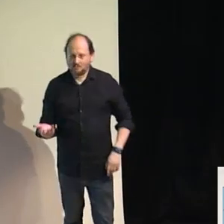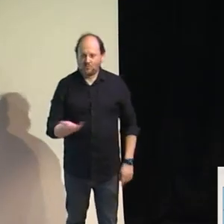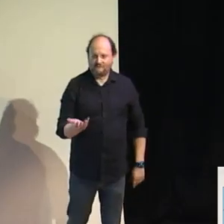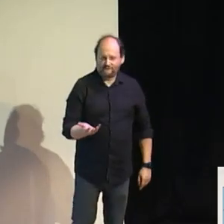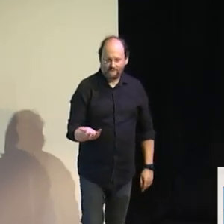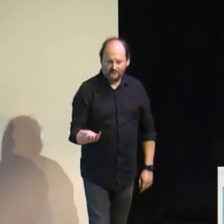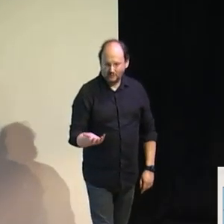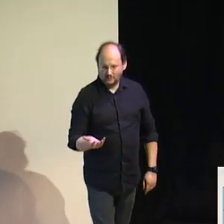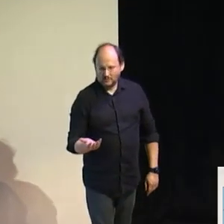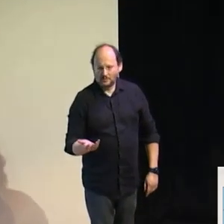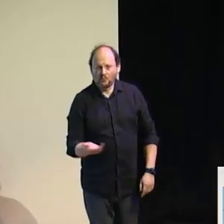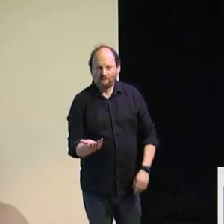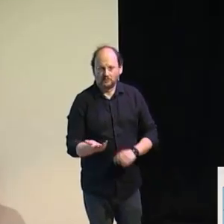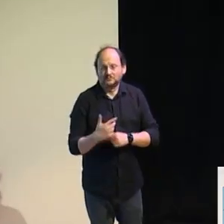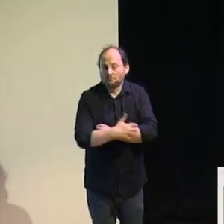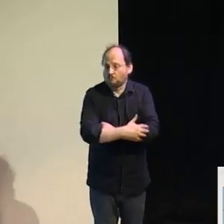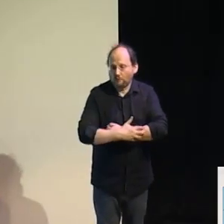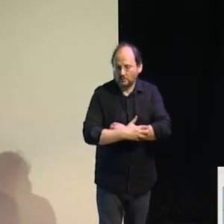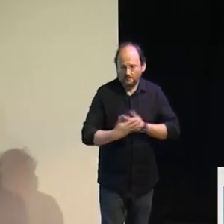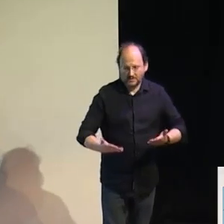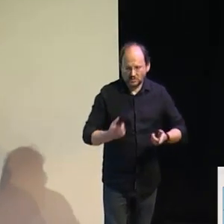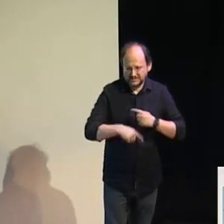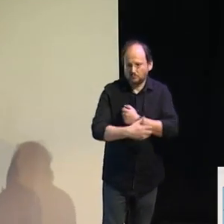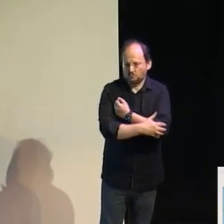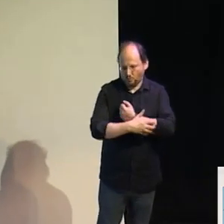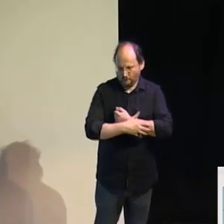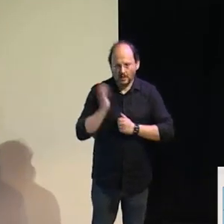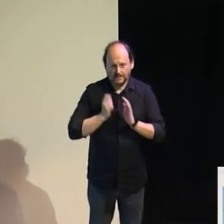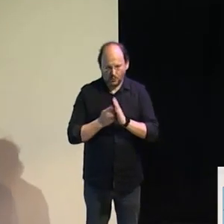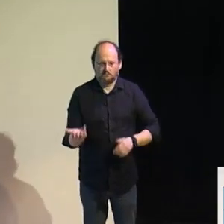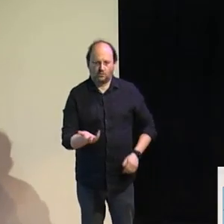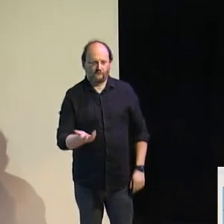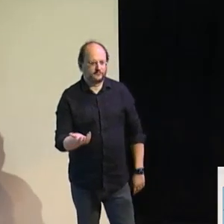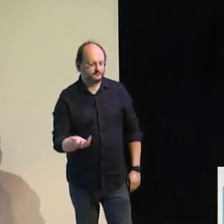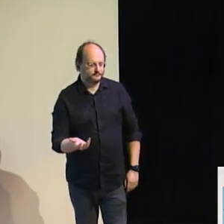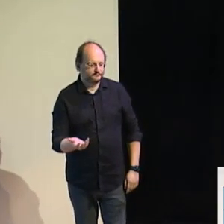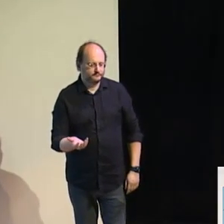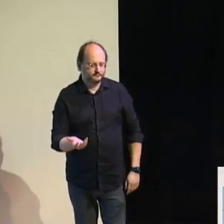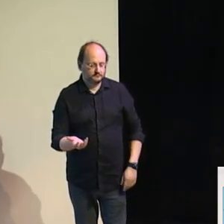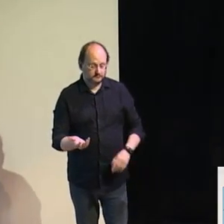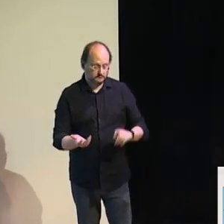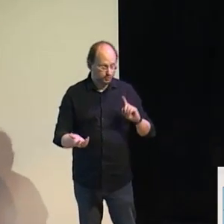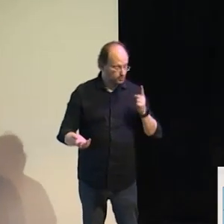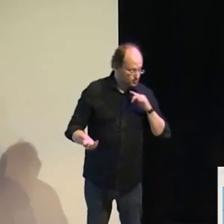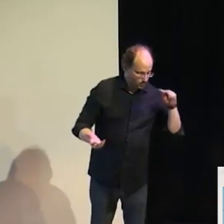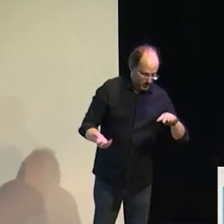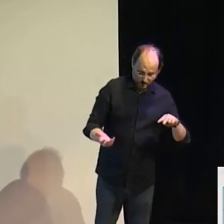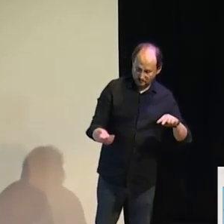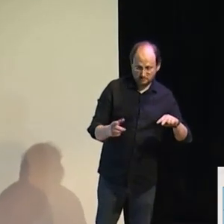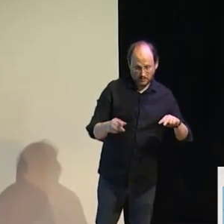Et on a le signe pauvre aussi. Maintenant, le signe pauvre, c'est ça. Et à l'époque, pauvre, c'était comme ça, avec la main, un petit peu du